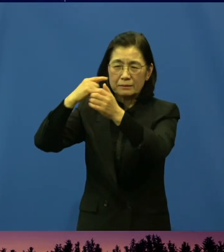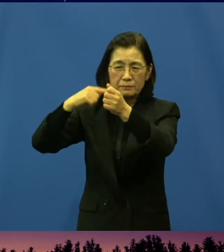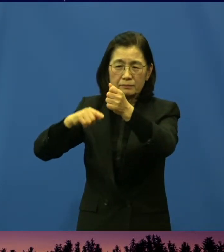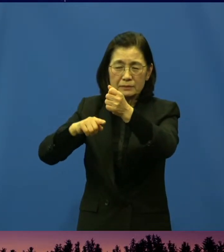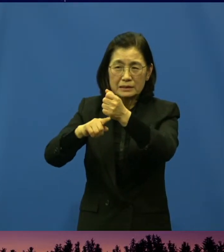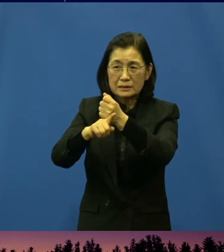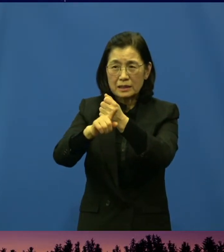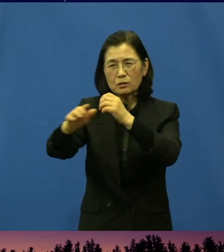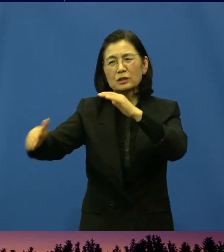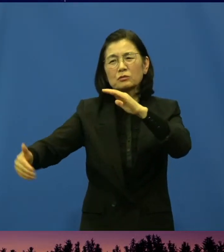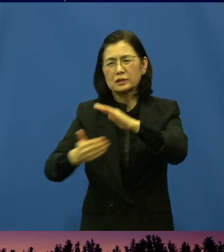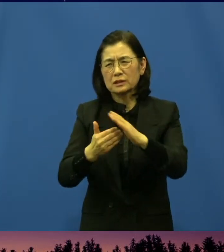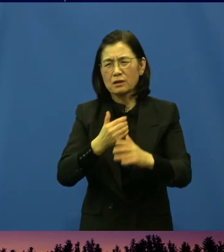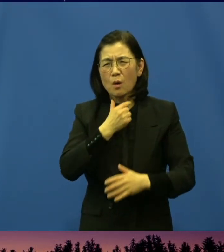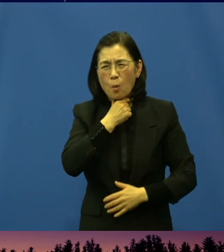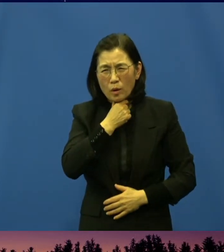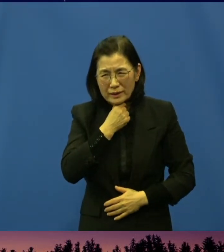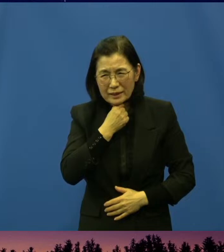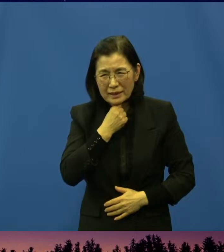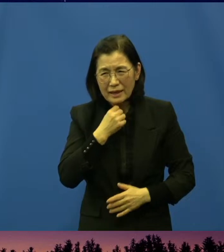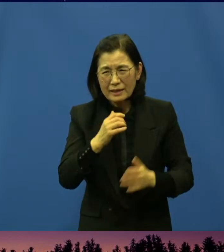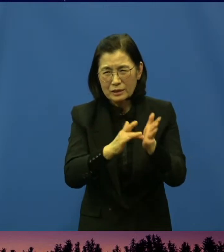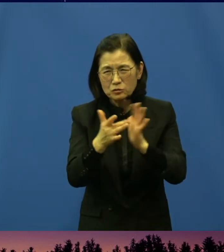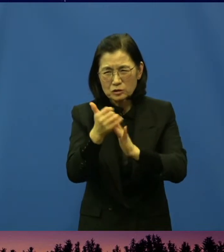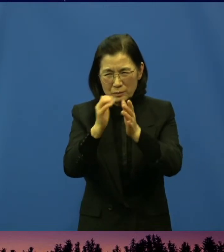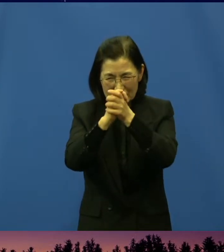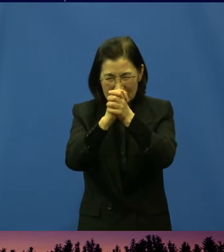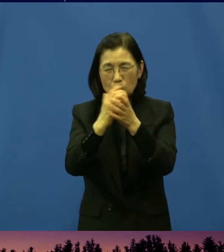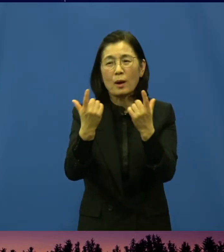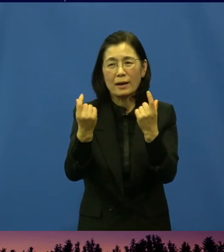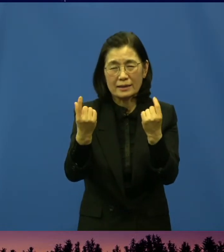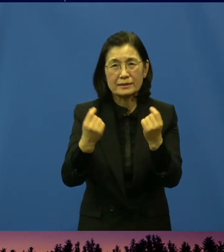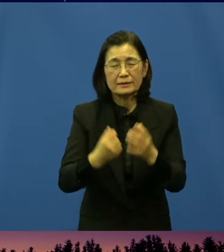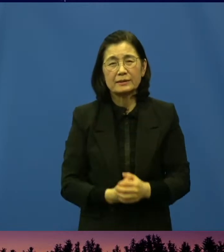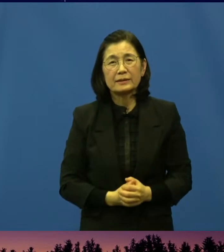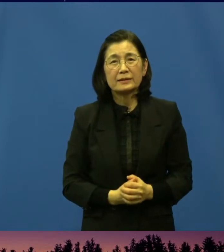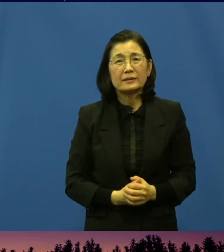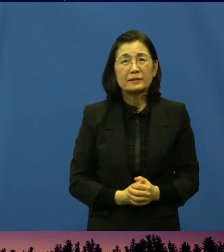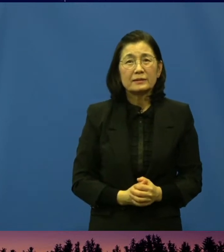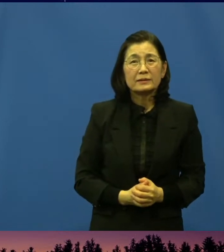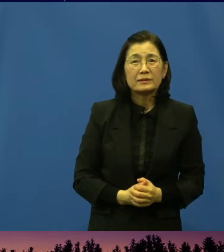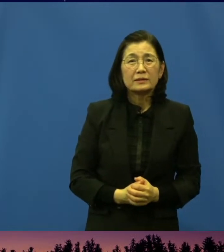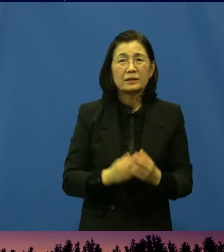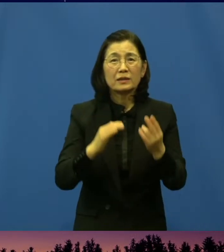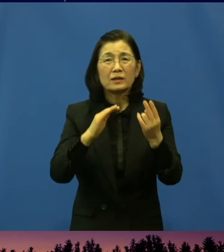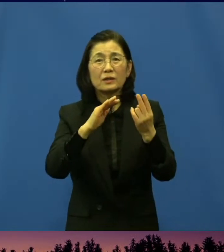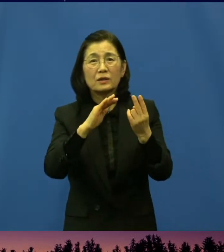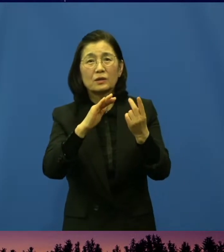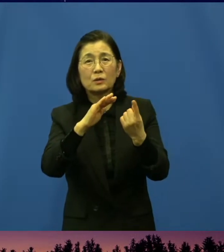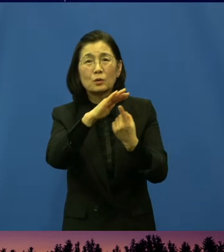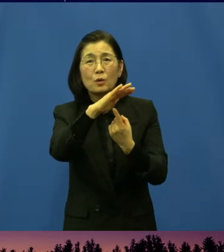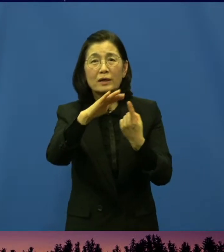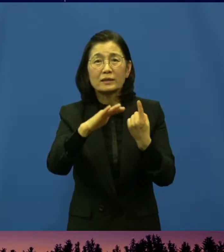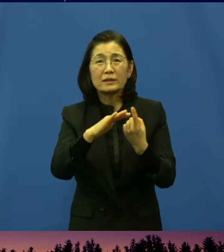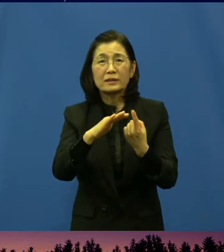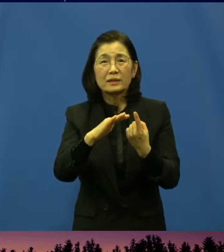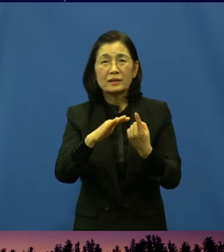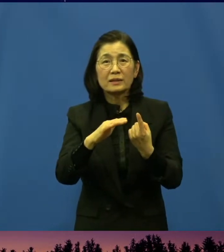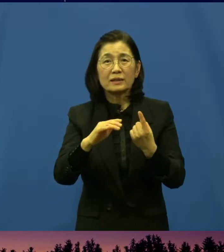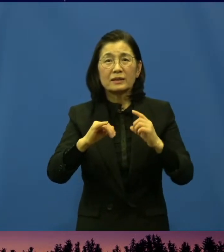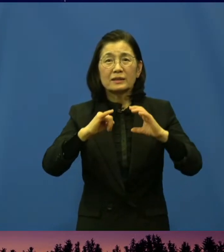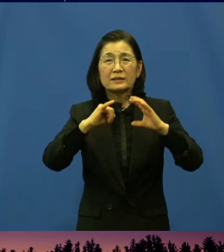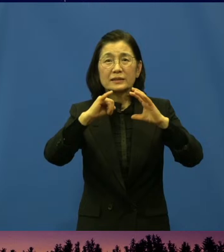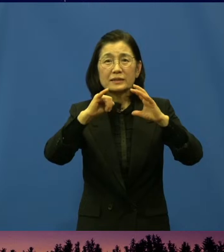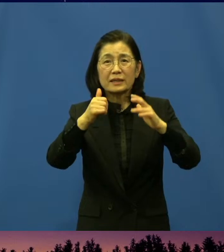자, 여러분, 요한일서 2장 16절로 17절을 보면, 이런 세상에 있는 모든 것이 육신의